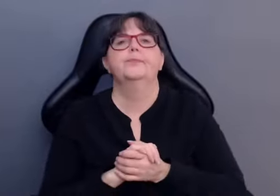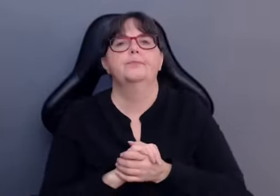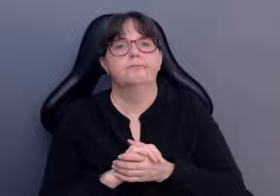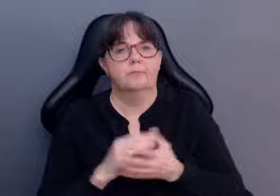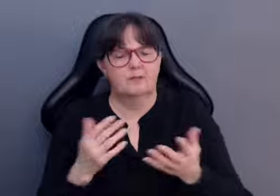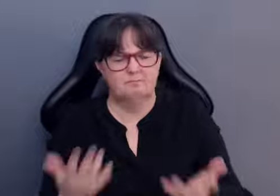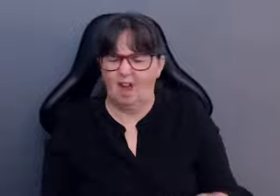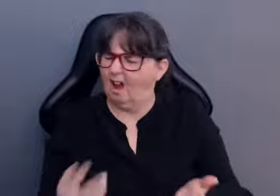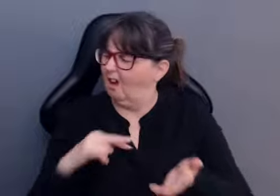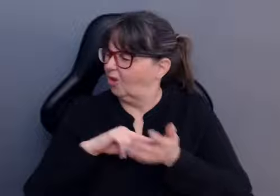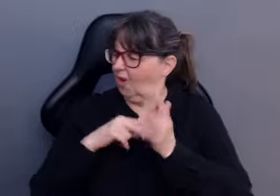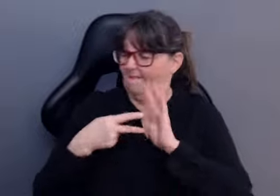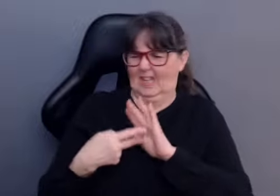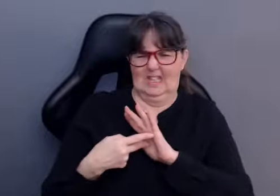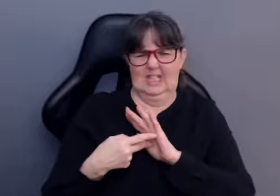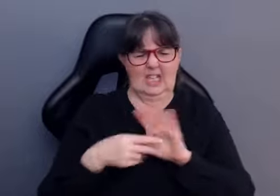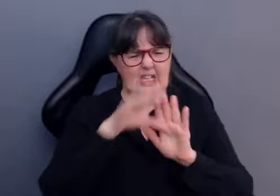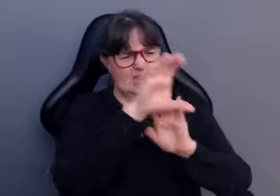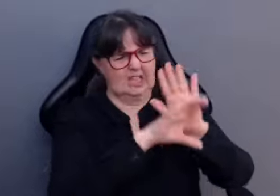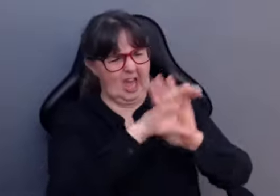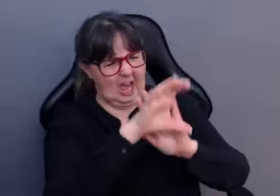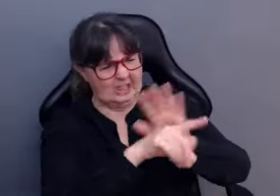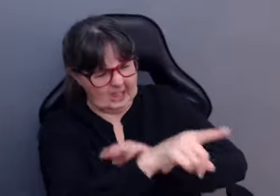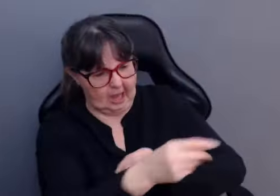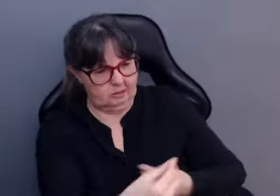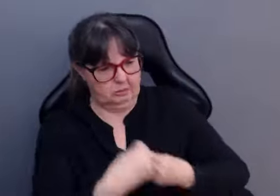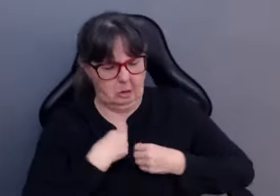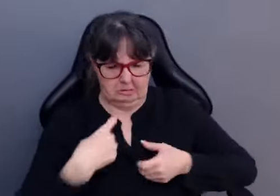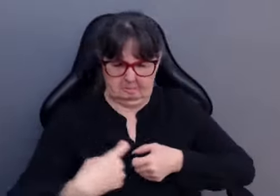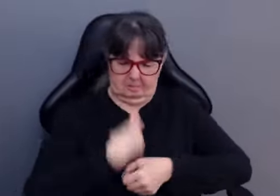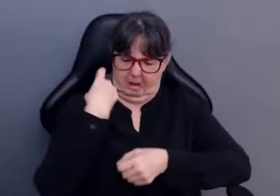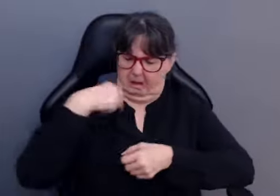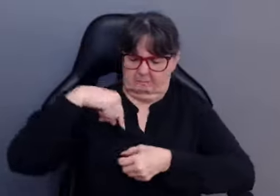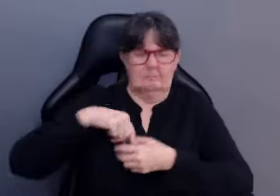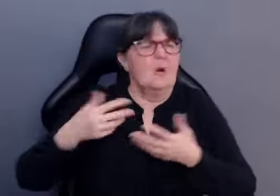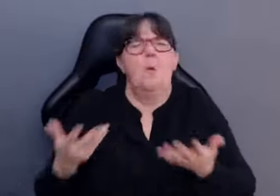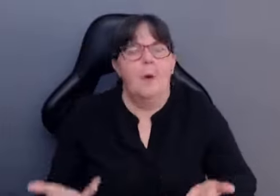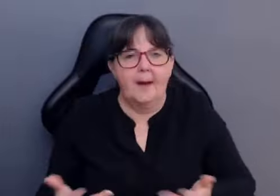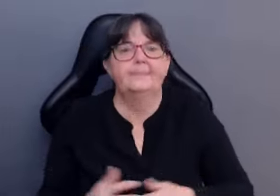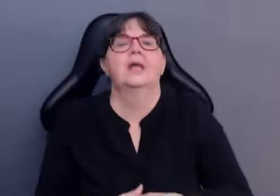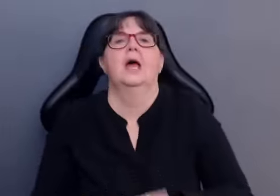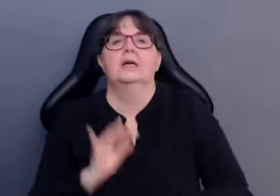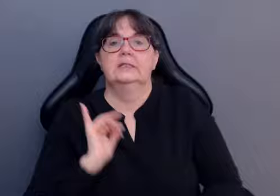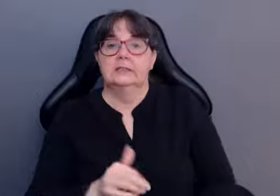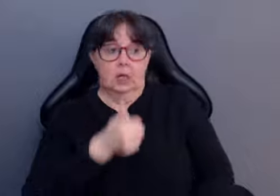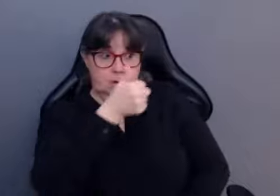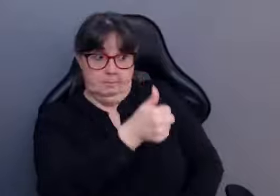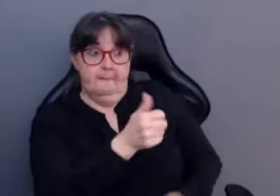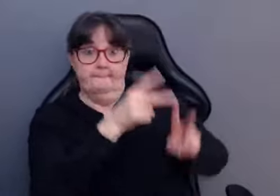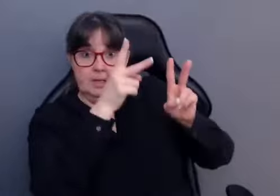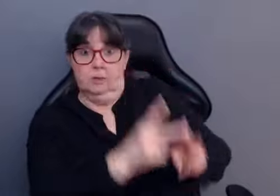Constitue notamment une conduite préjudiciable le fait d'avoir été accusé ou condamné pour